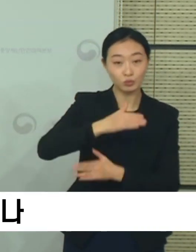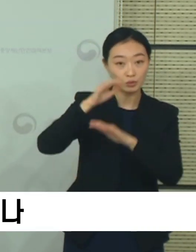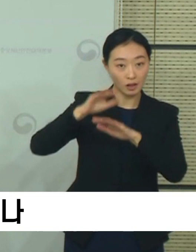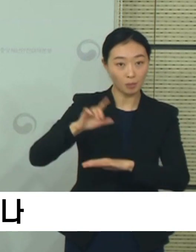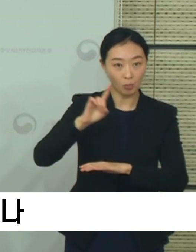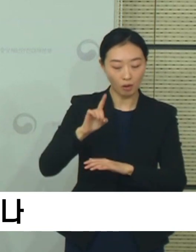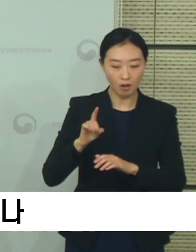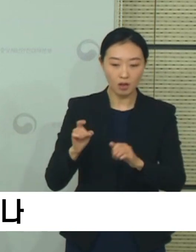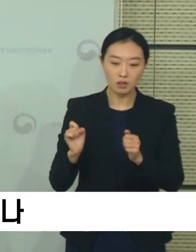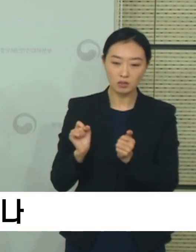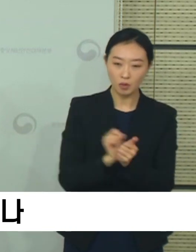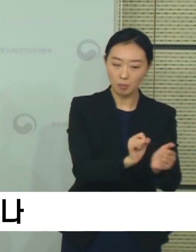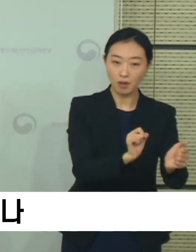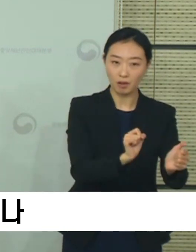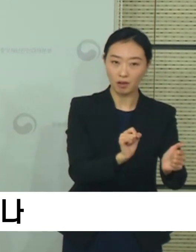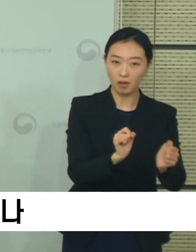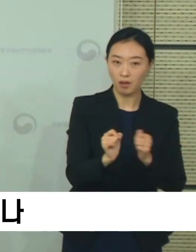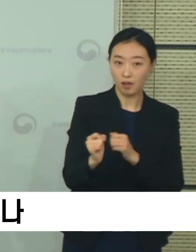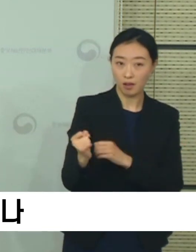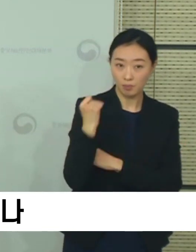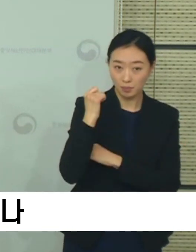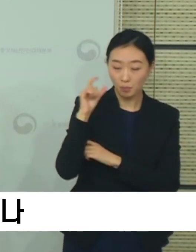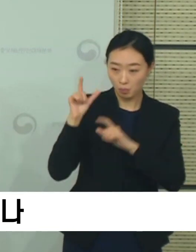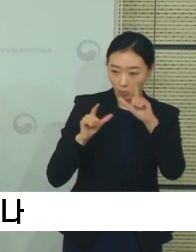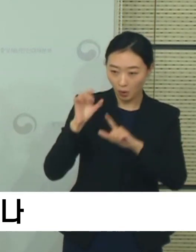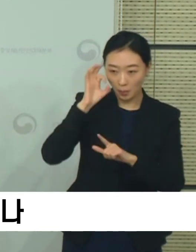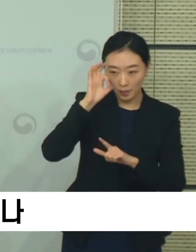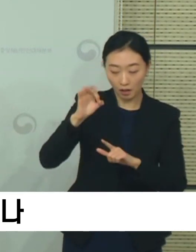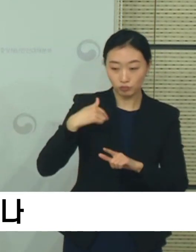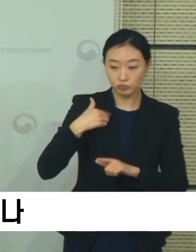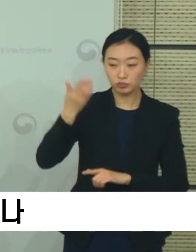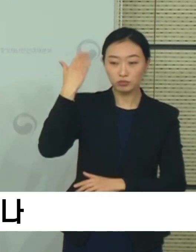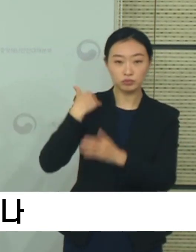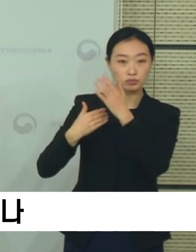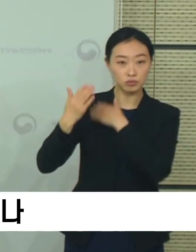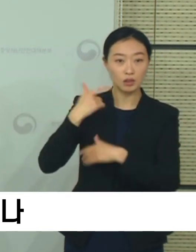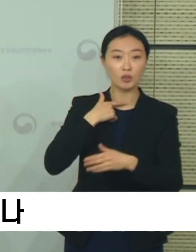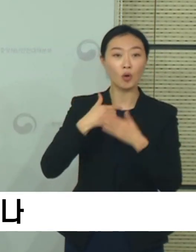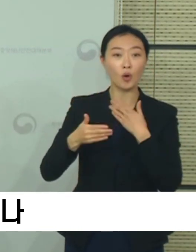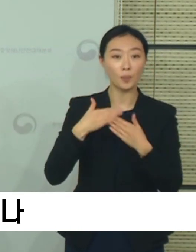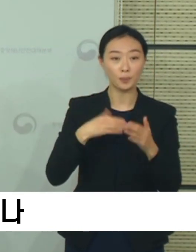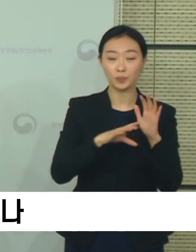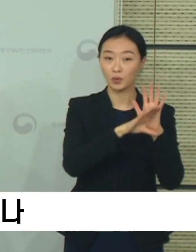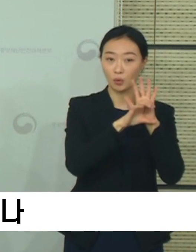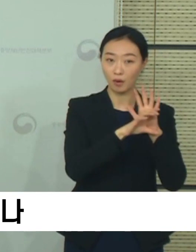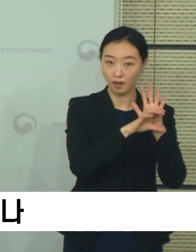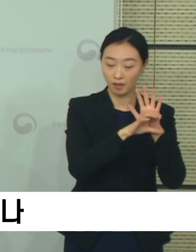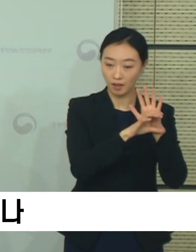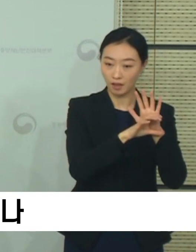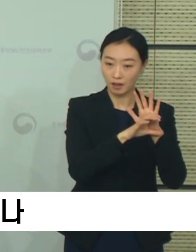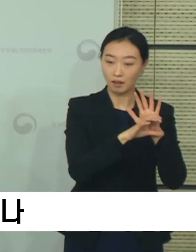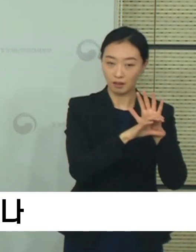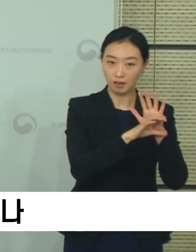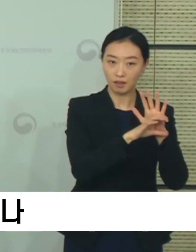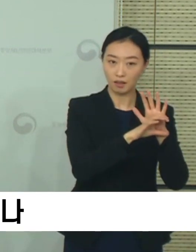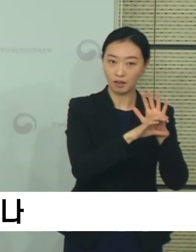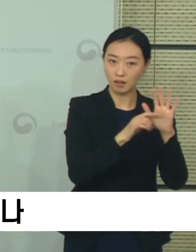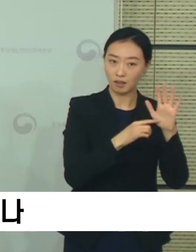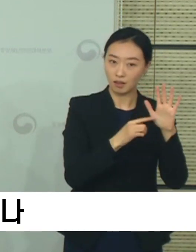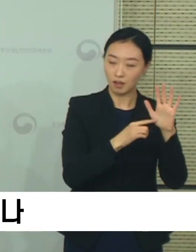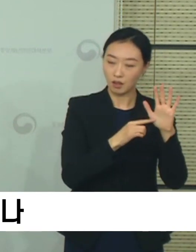속도에 있어서는 이전에 우리가 경험했었던 코로나 바이러스에 의한 감염증들보다는 전파